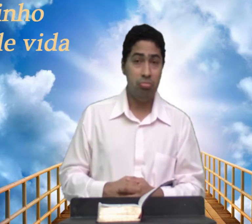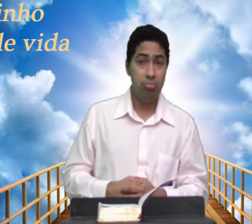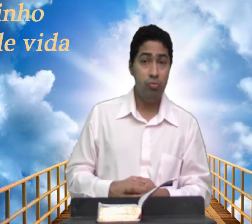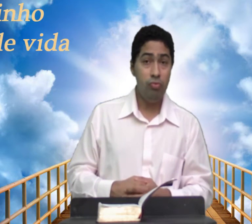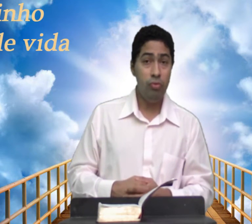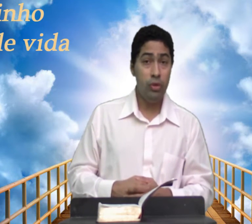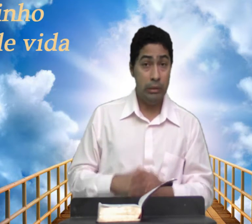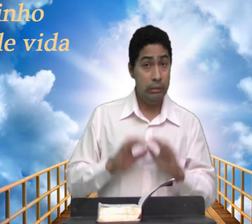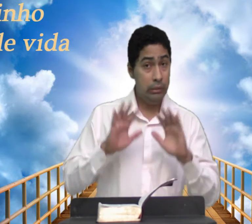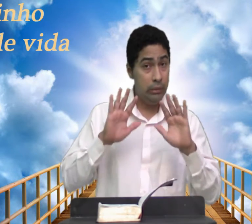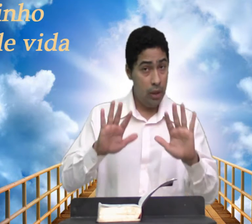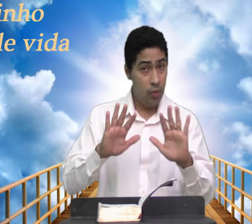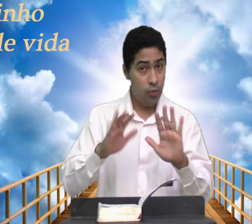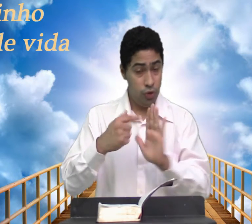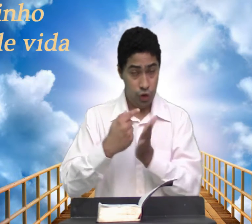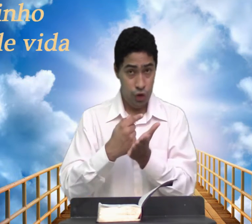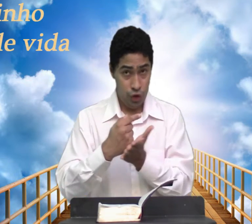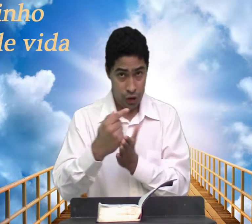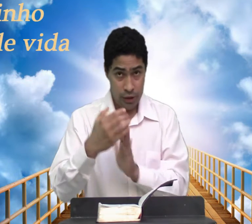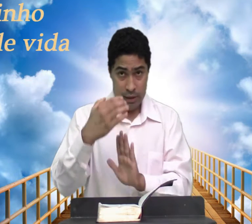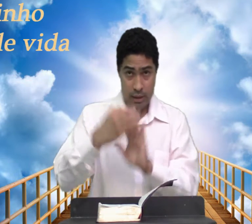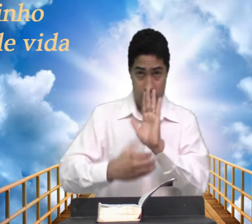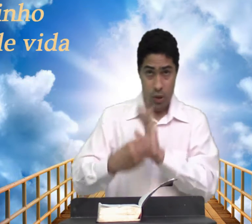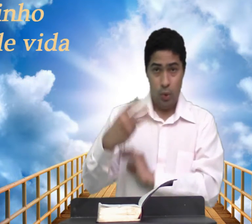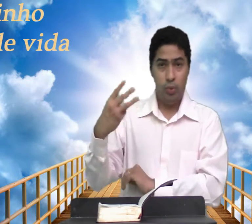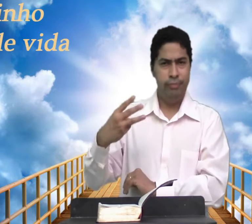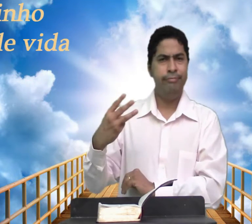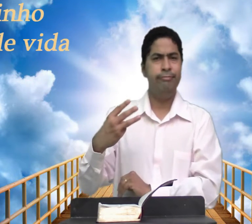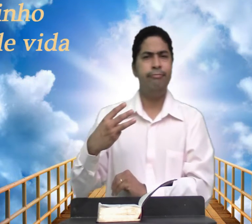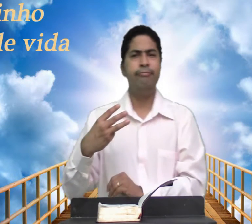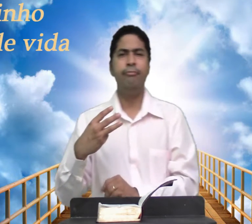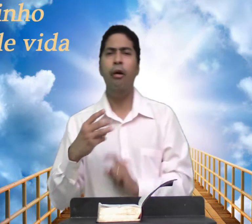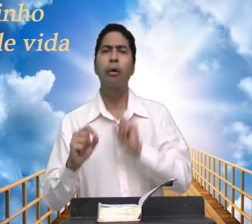Então, agora em Gênesis 3, nosso texto de estudo, o que acontece?